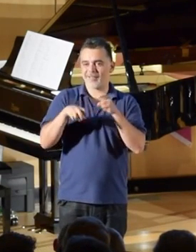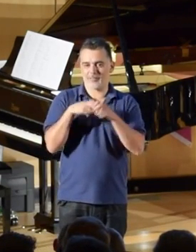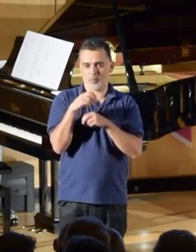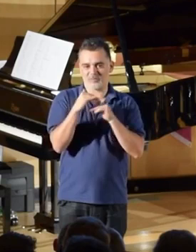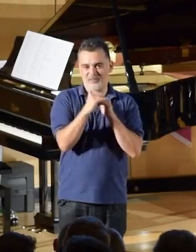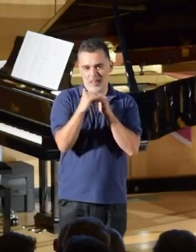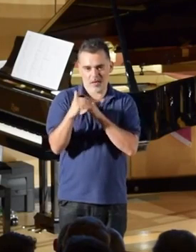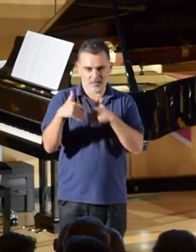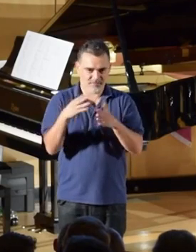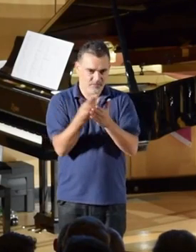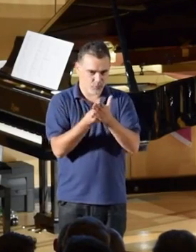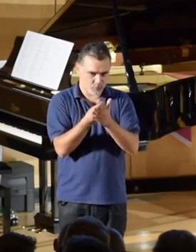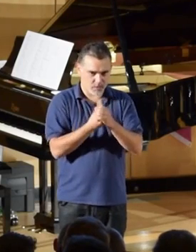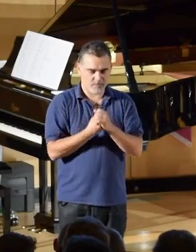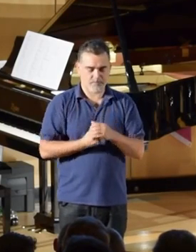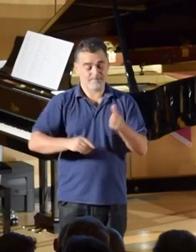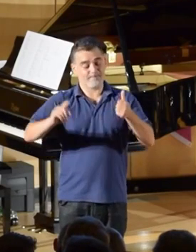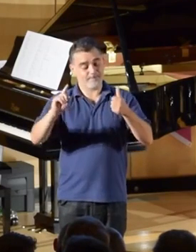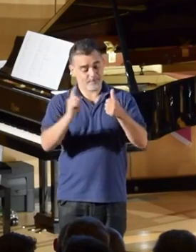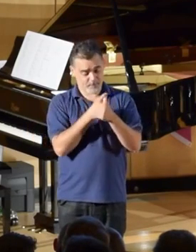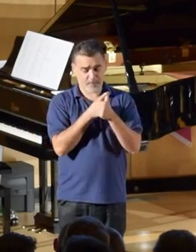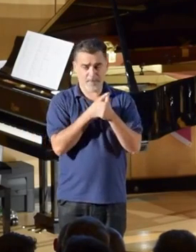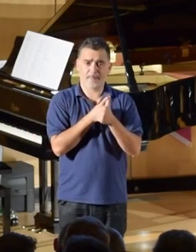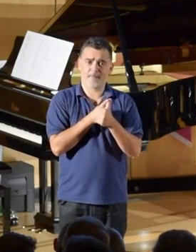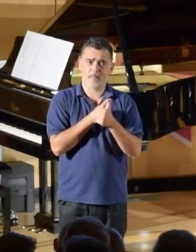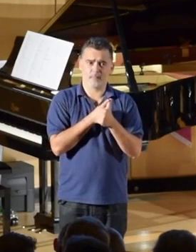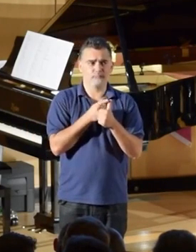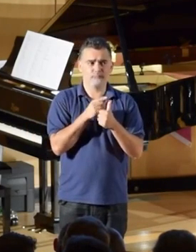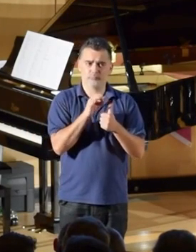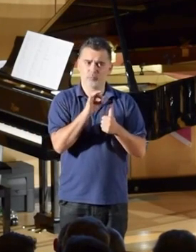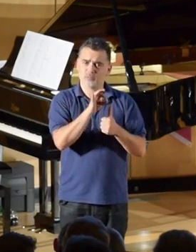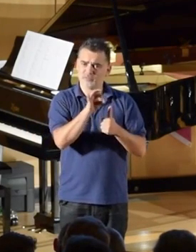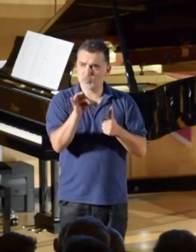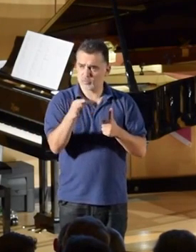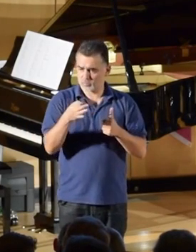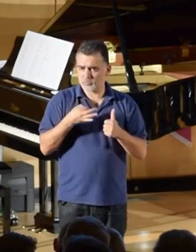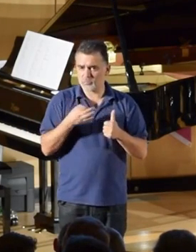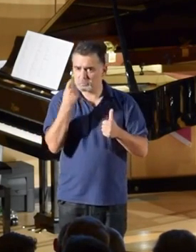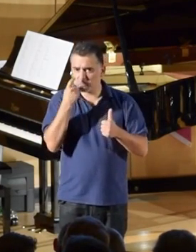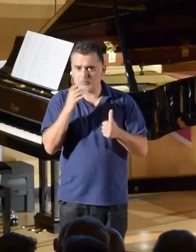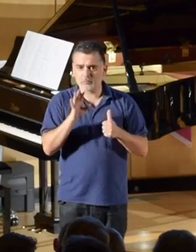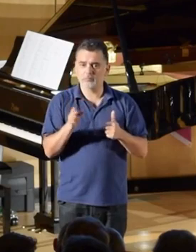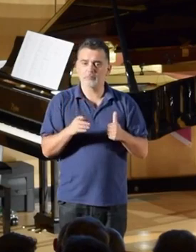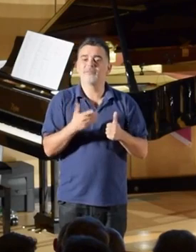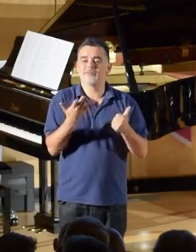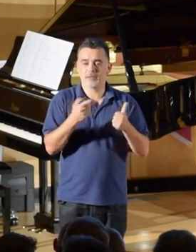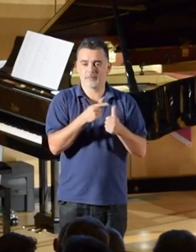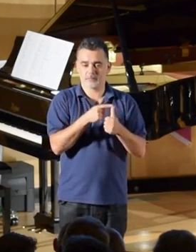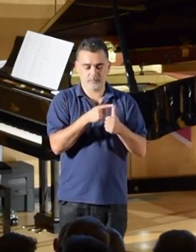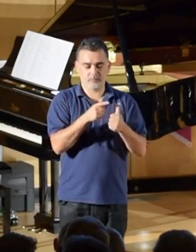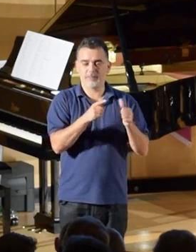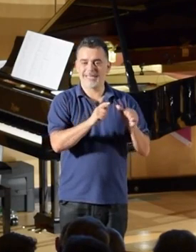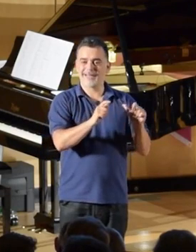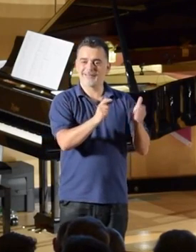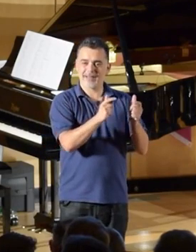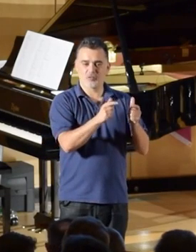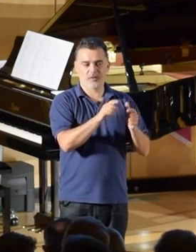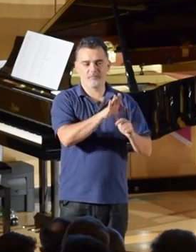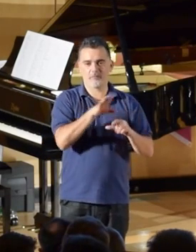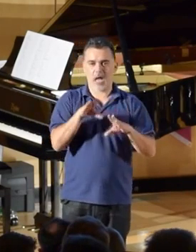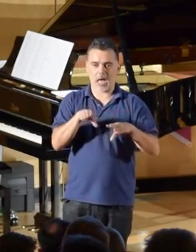Das, was wir an erster Stelle gesetzt haben, und das wird Sie und euch nicht verwundern, das ist gesellschaftliche Akzeptanz schaffen.